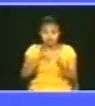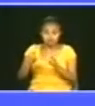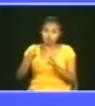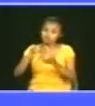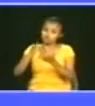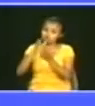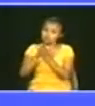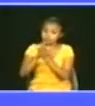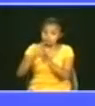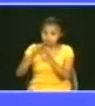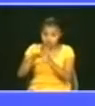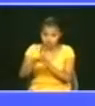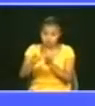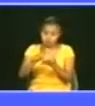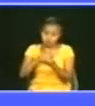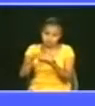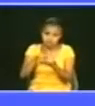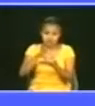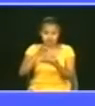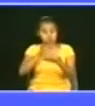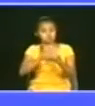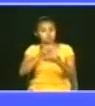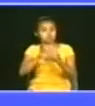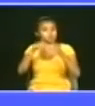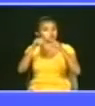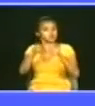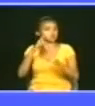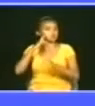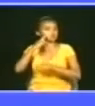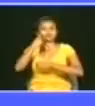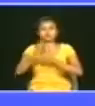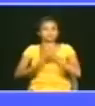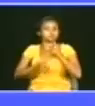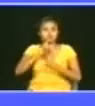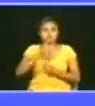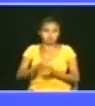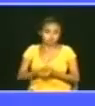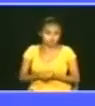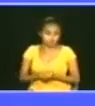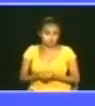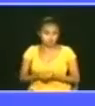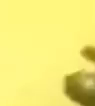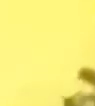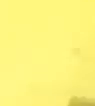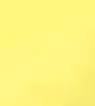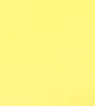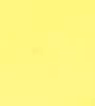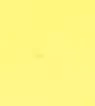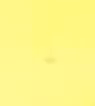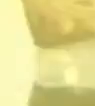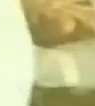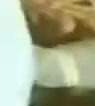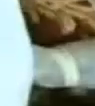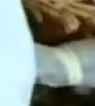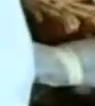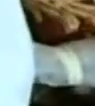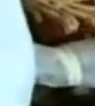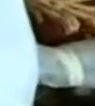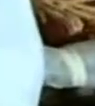ካልንም በትምህርት ገበታ ተገኝተው ማንበብና መጻፍ የቻሉትን ብቻ ነው።